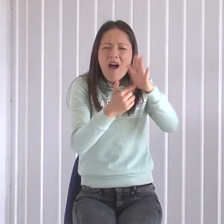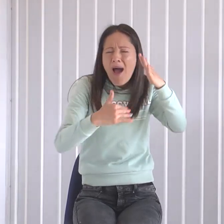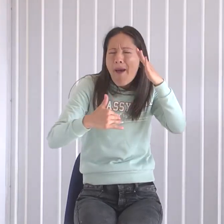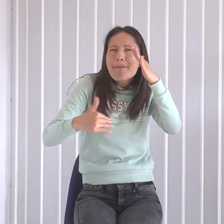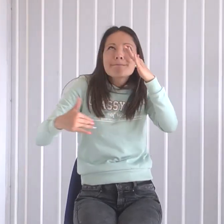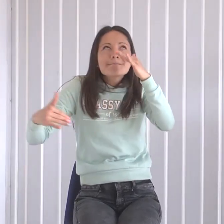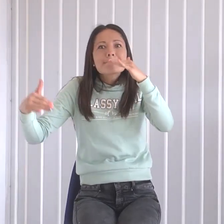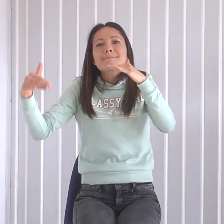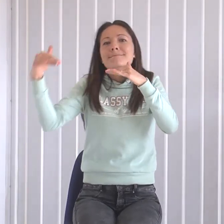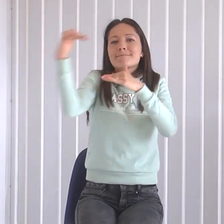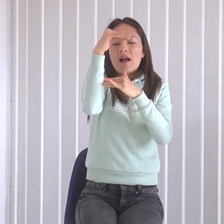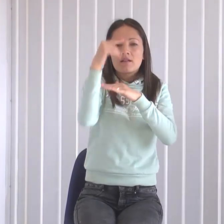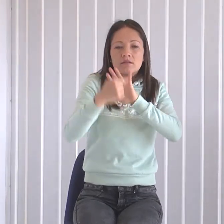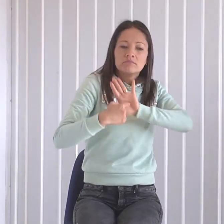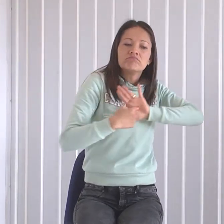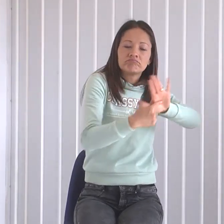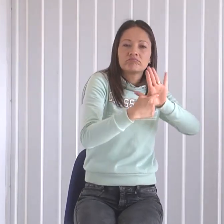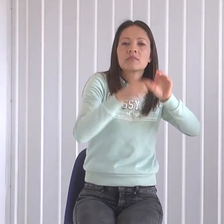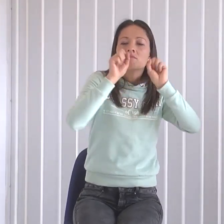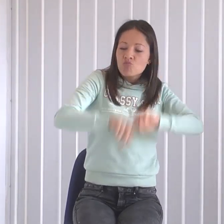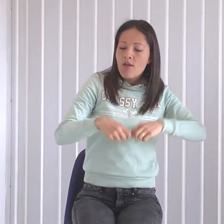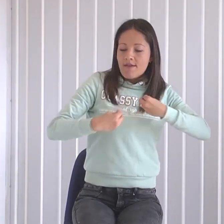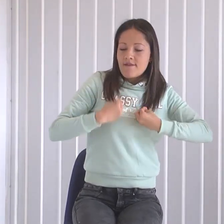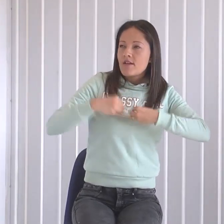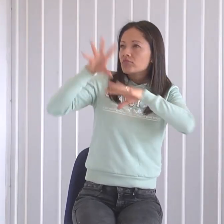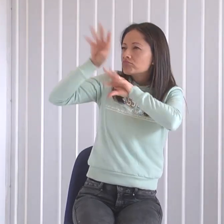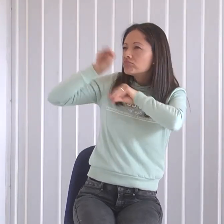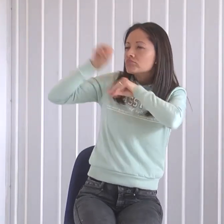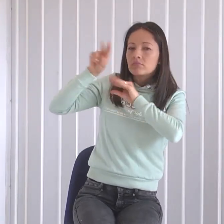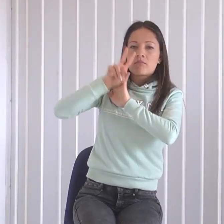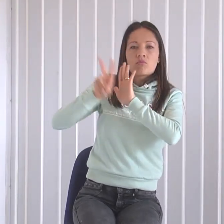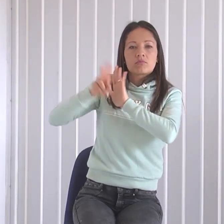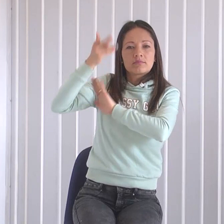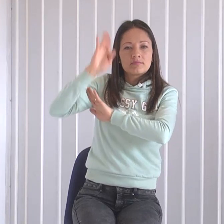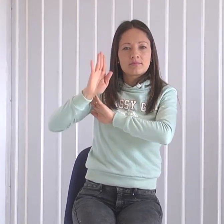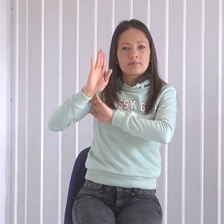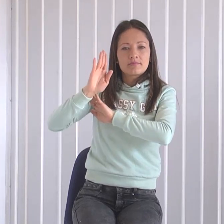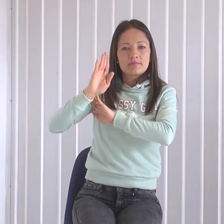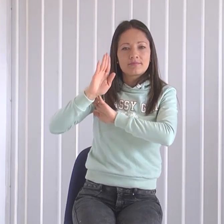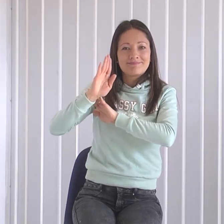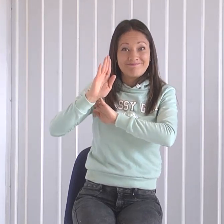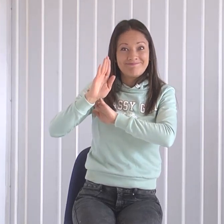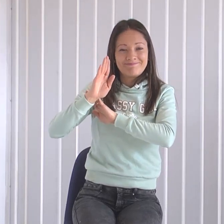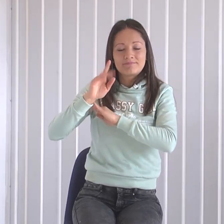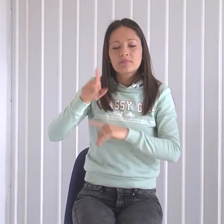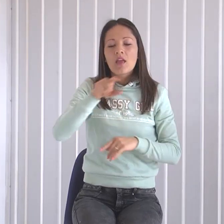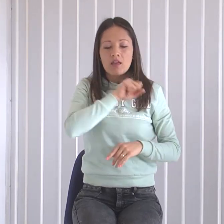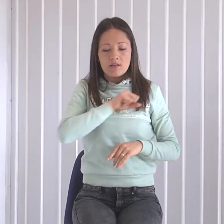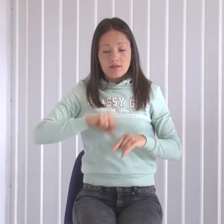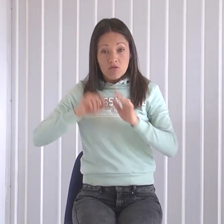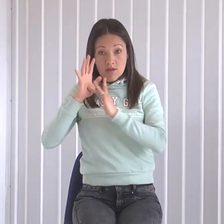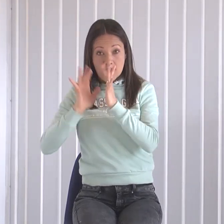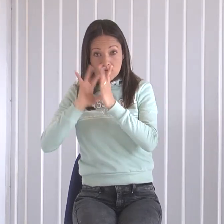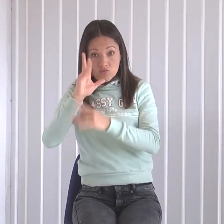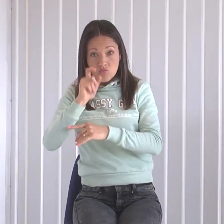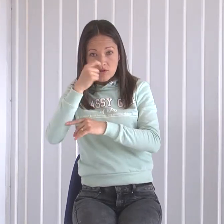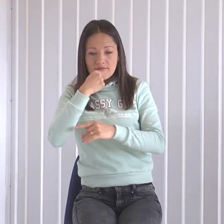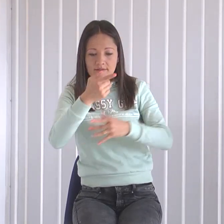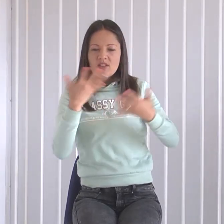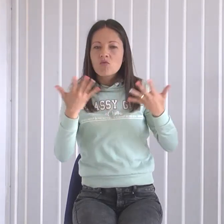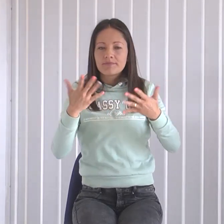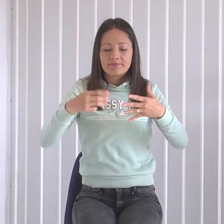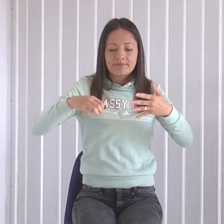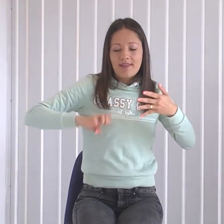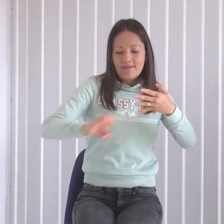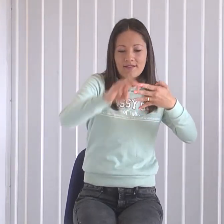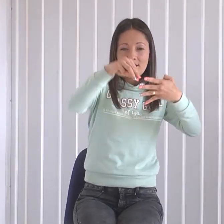más alto para poder vivir conforme a la voluntad de Dios. Dijo el Señor Jesucristo en el libro de Mateo,